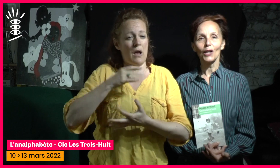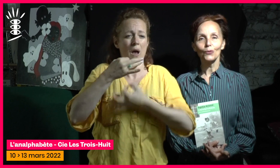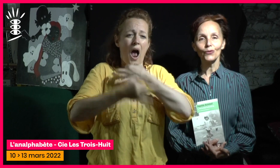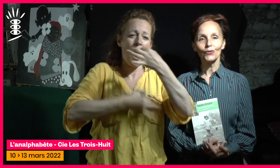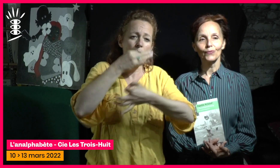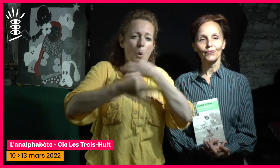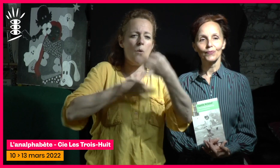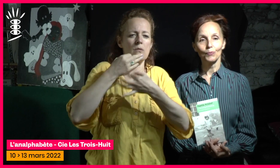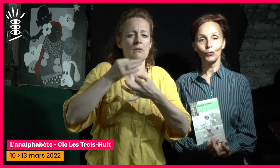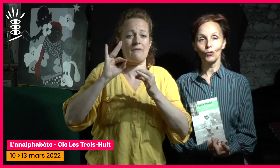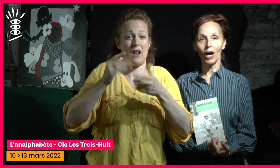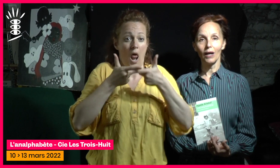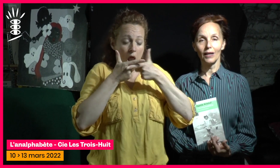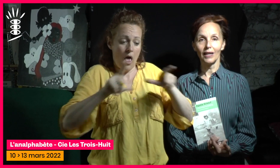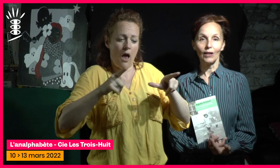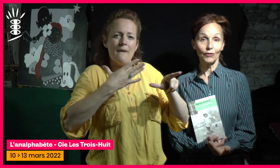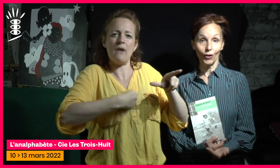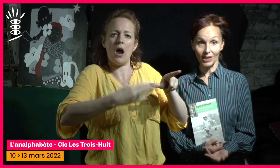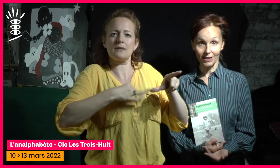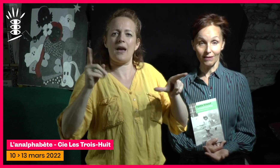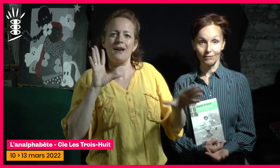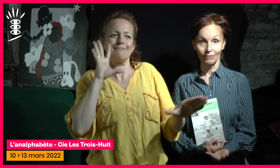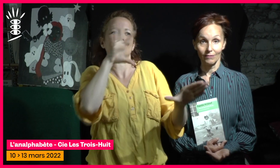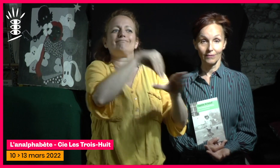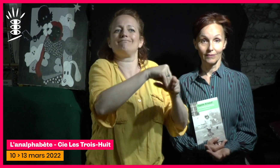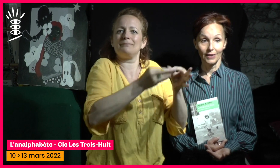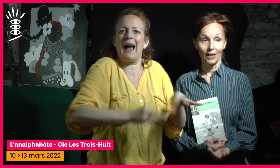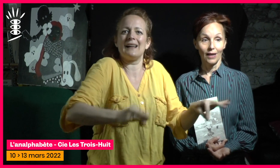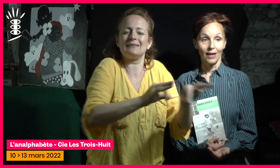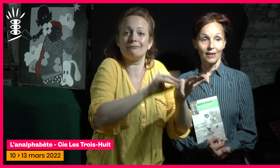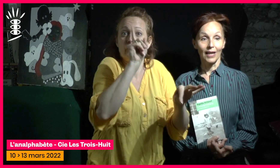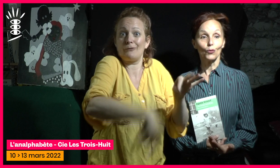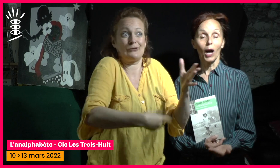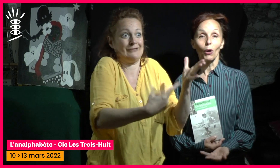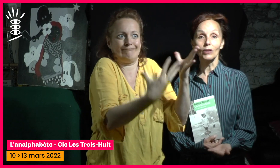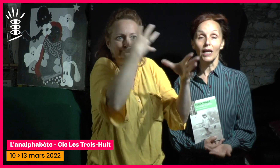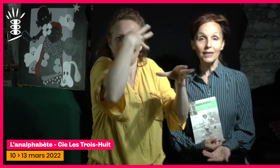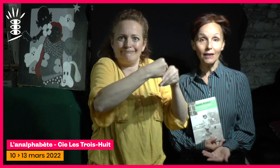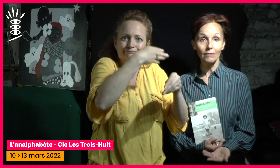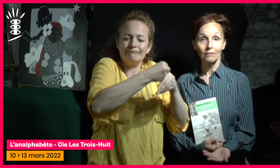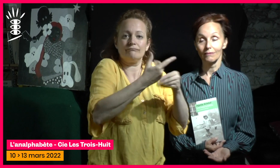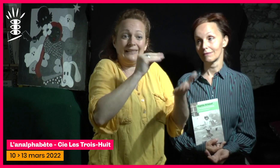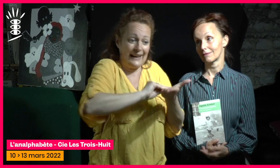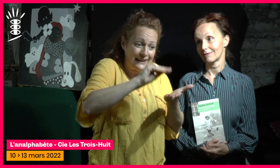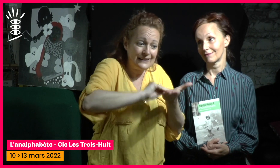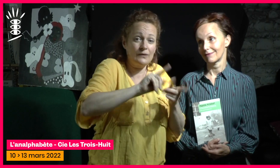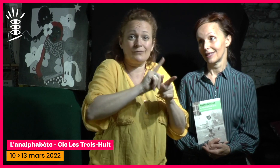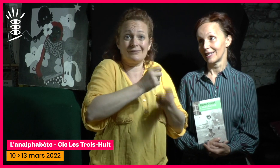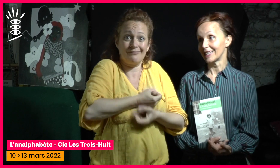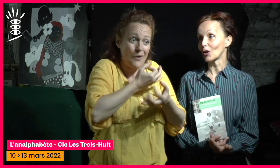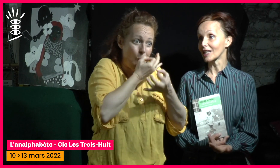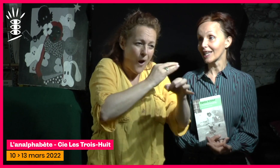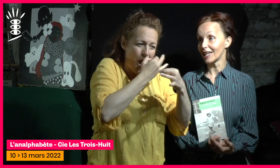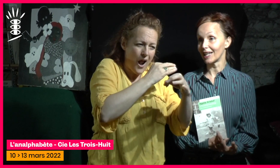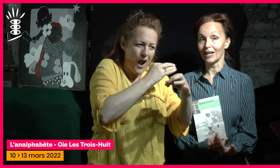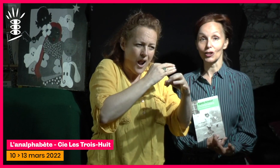Elle raconte pourquoi la langue française, qu'elle doit apprendre à lire